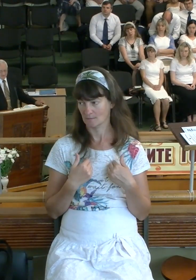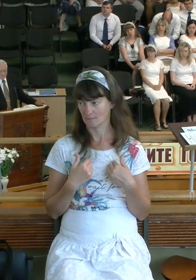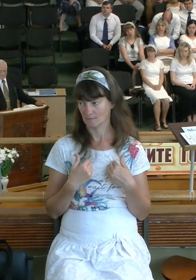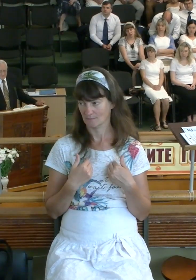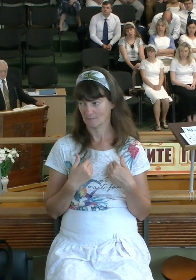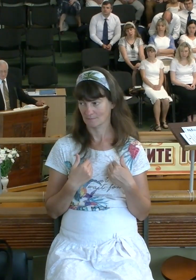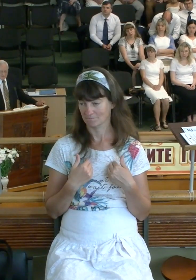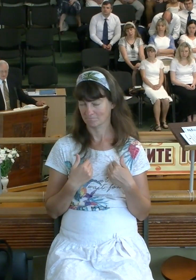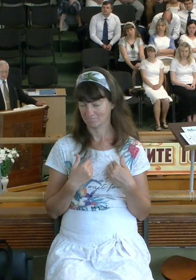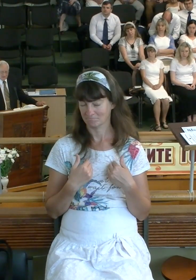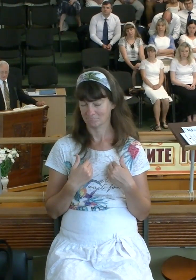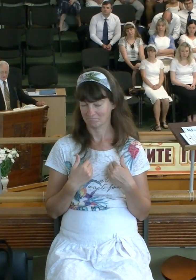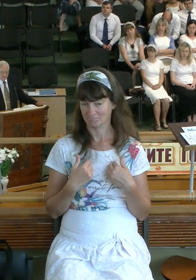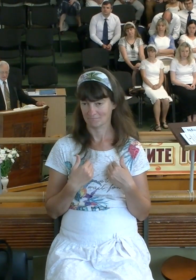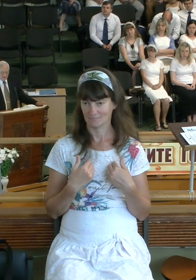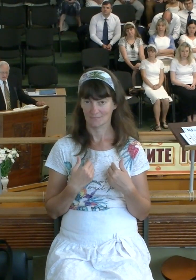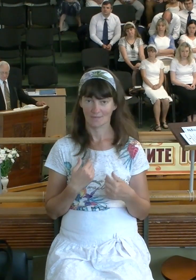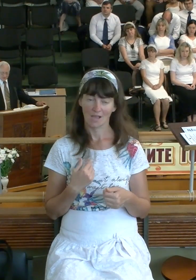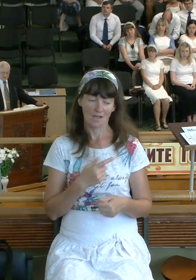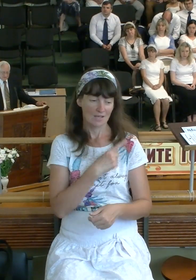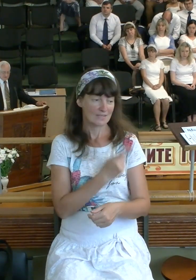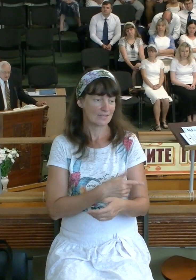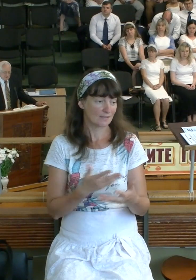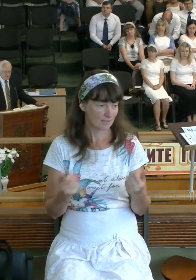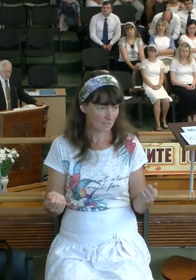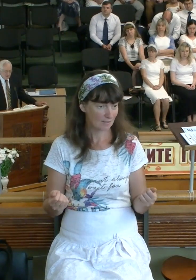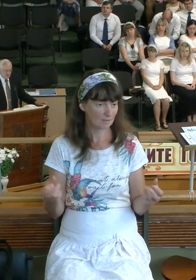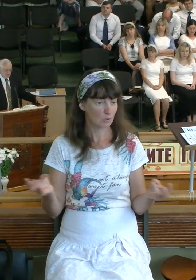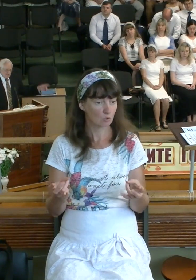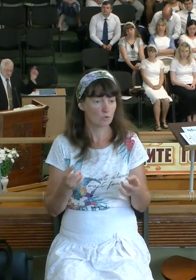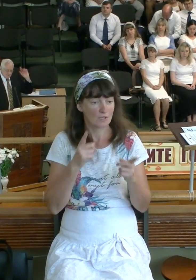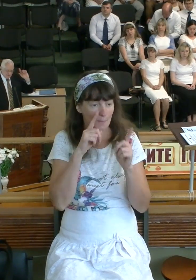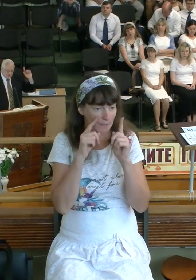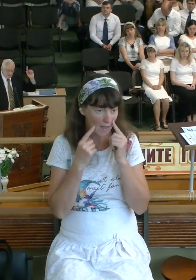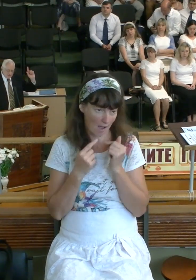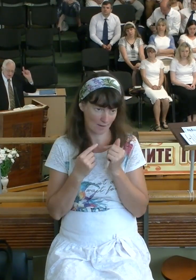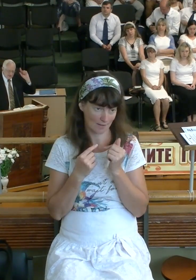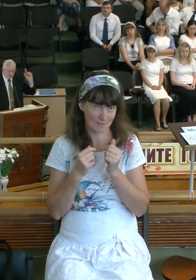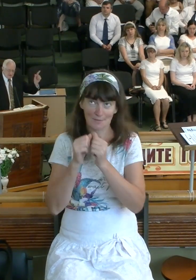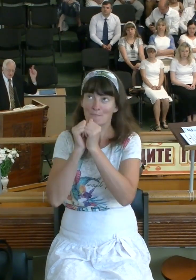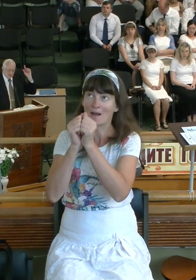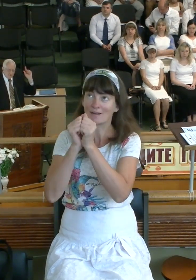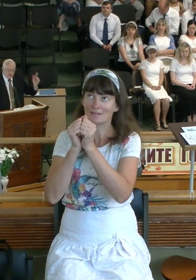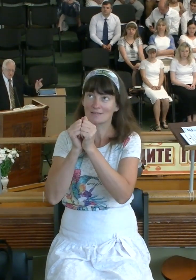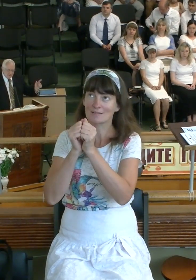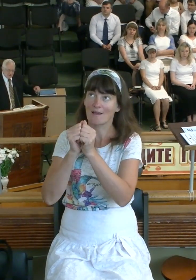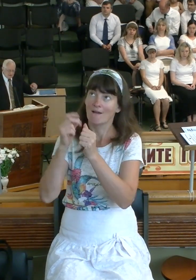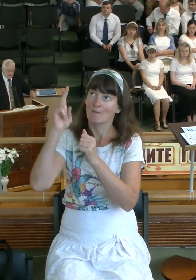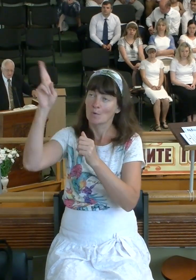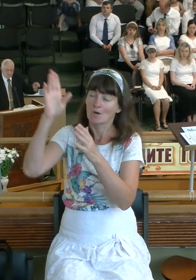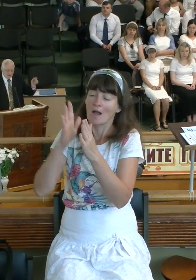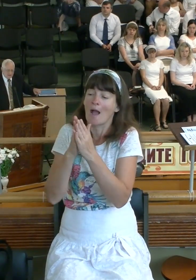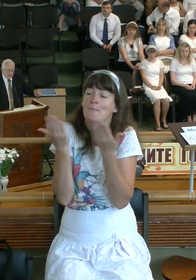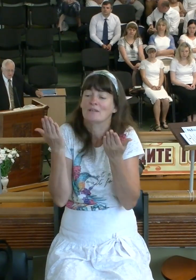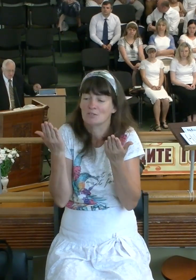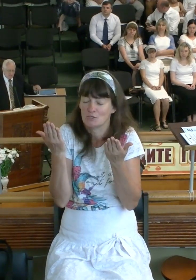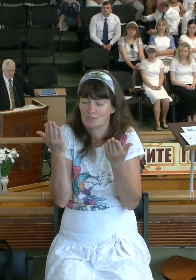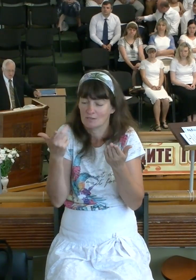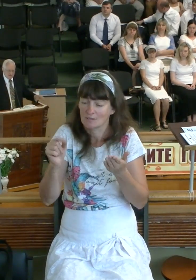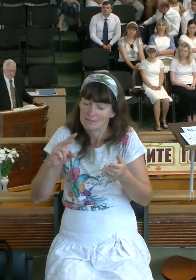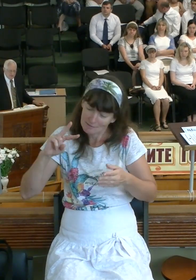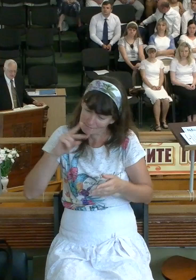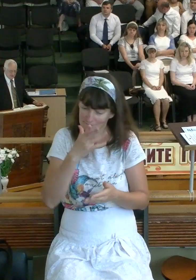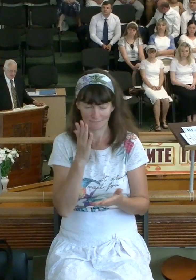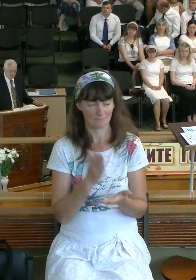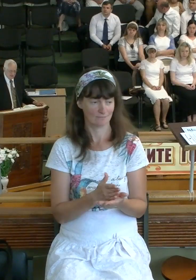мы, что мы бессильны? Плачем ли мы, что даже в атеистическое время эта церковь крестила по